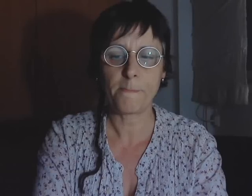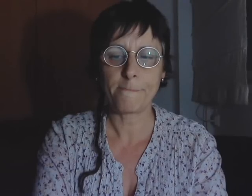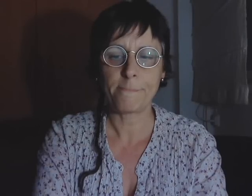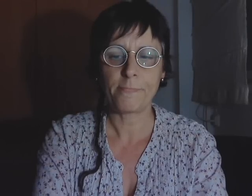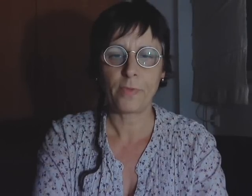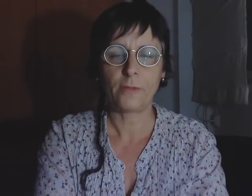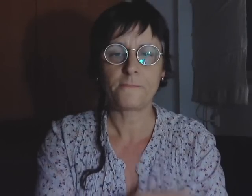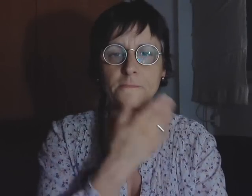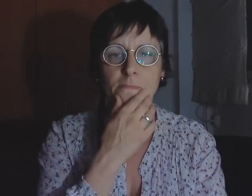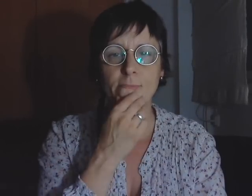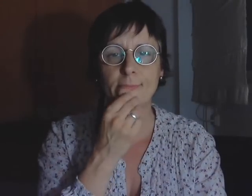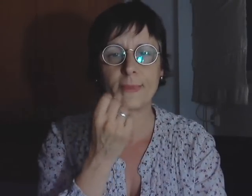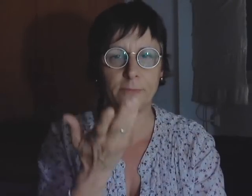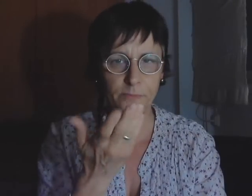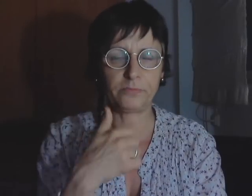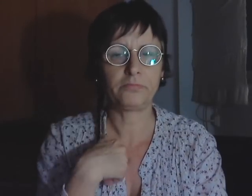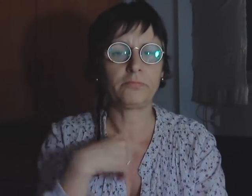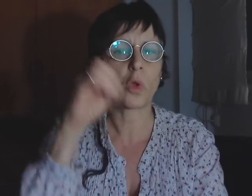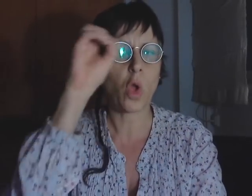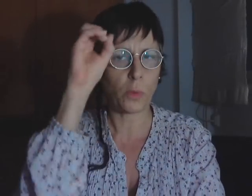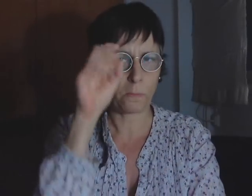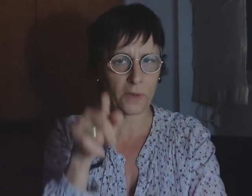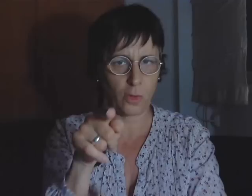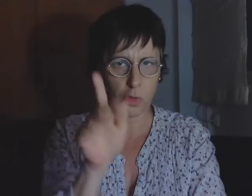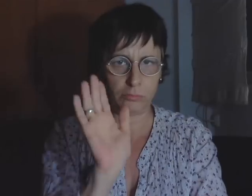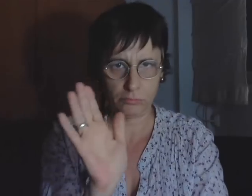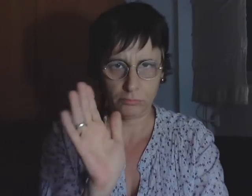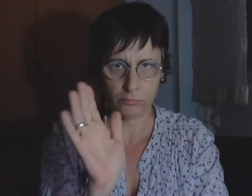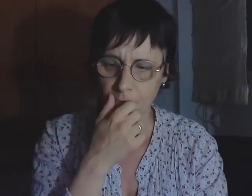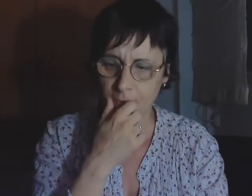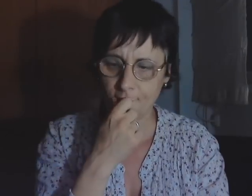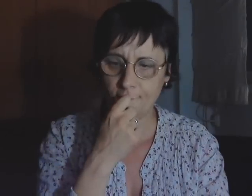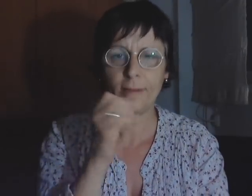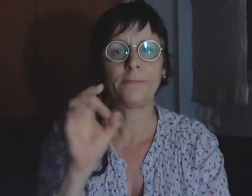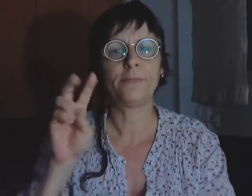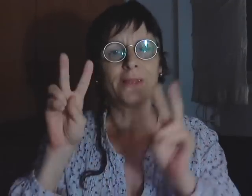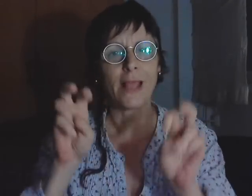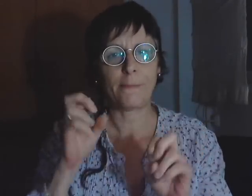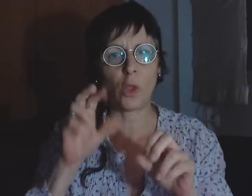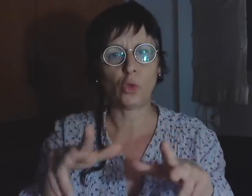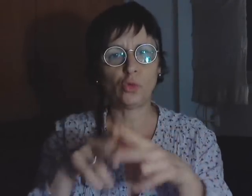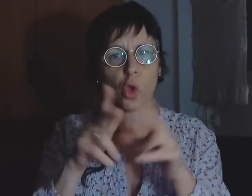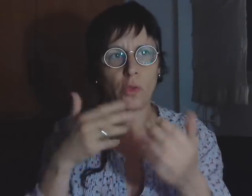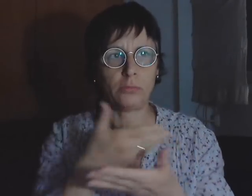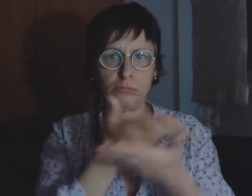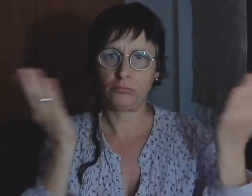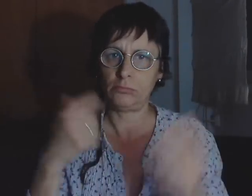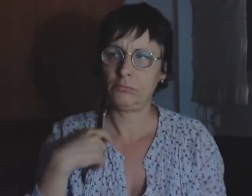profesores, buenas tardes. Luis Aquilea, buenas tardes. Y Margarita Sanguier, buenas tardes. Bueno, los